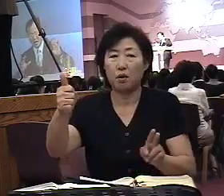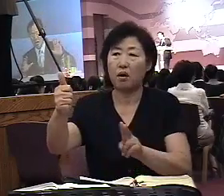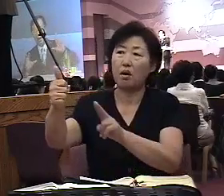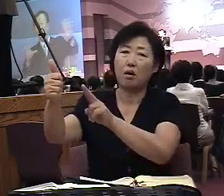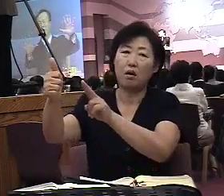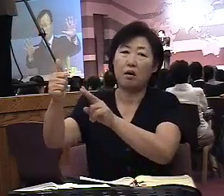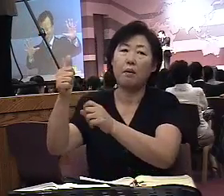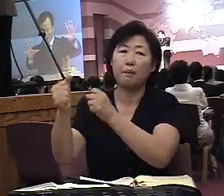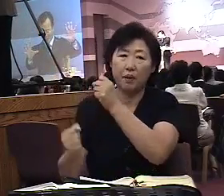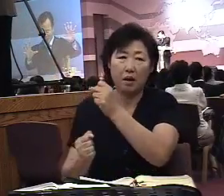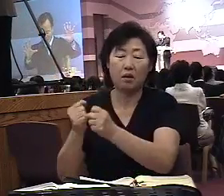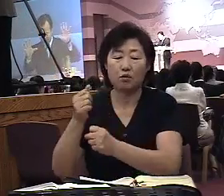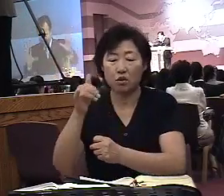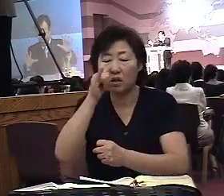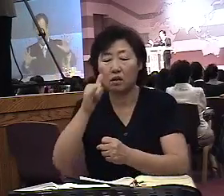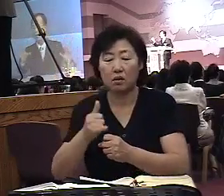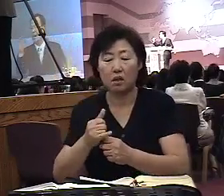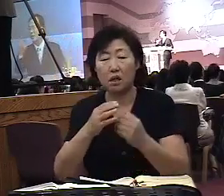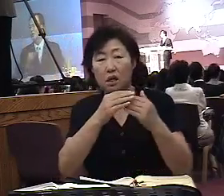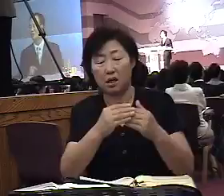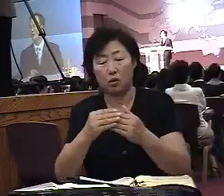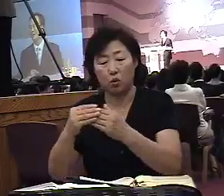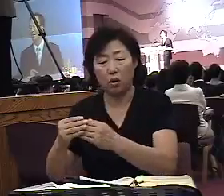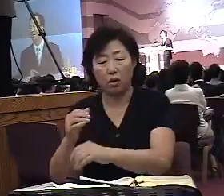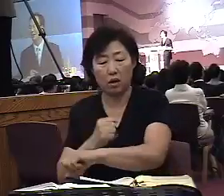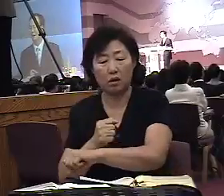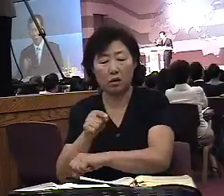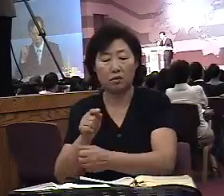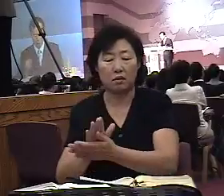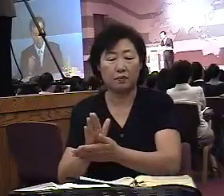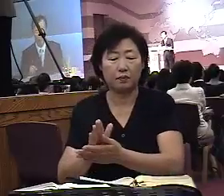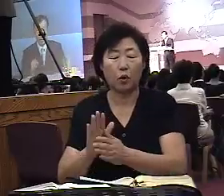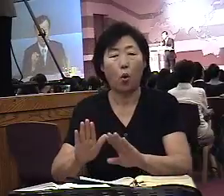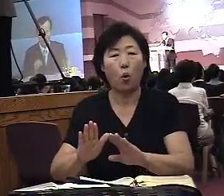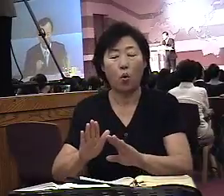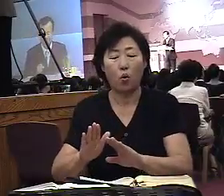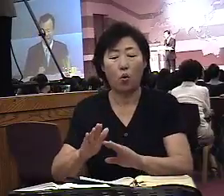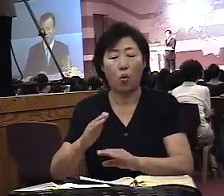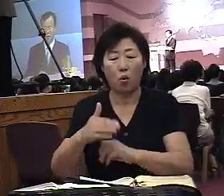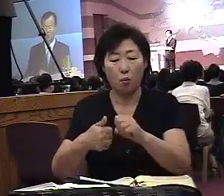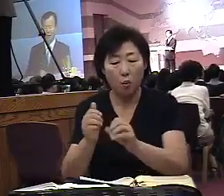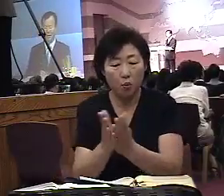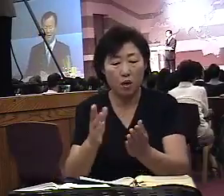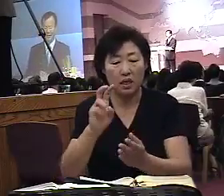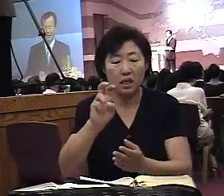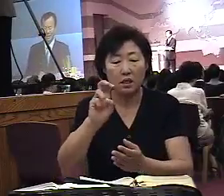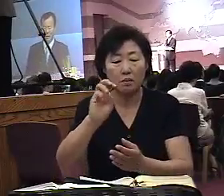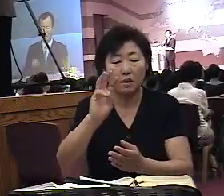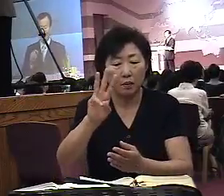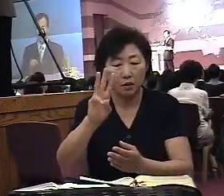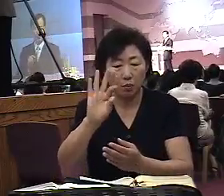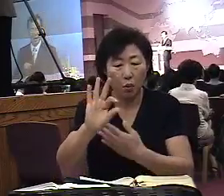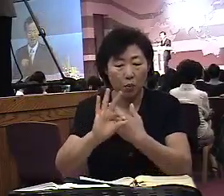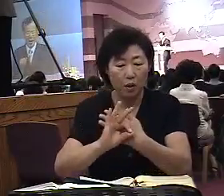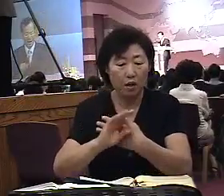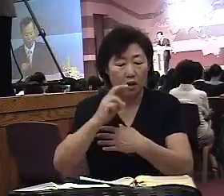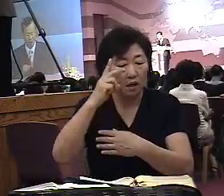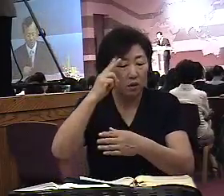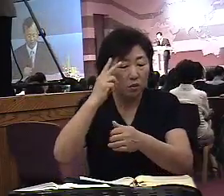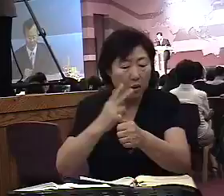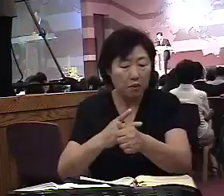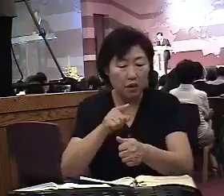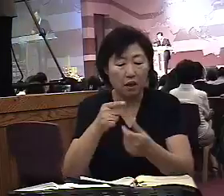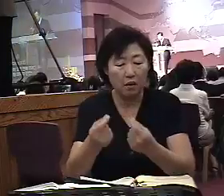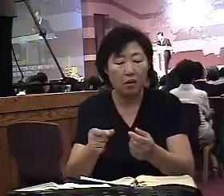우리를 달려갈 수 있도록 인도하게 하는 것입니다. 오늘 본문 말씀 23절을 보면은 사도 바울이 이렇게 말을